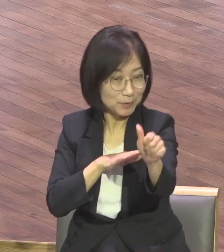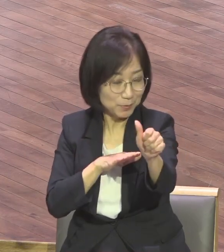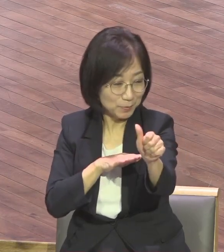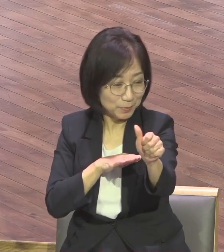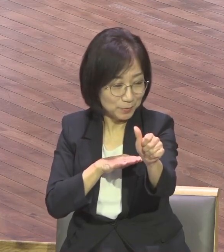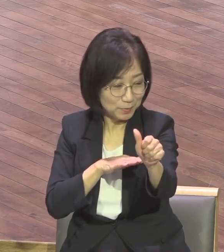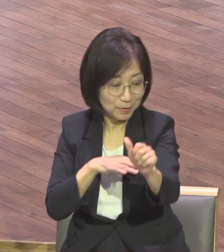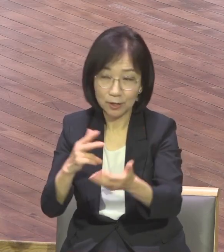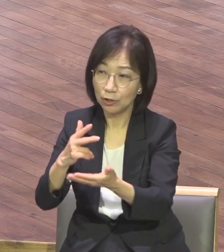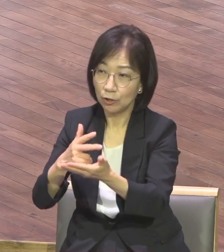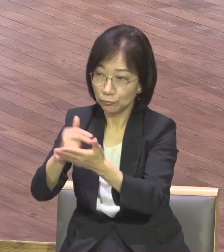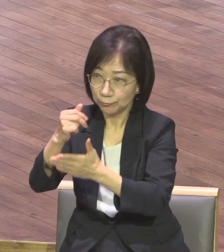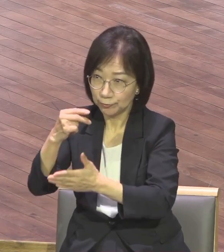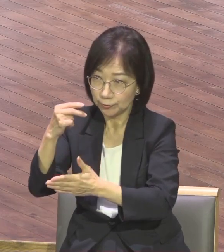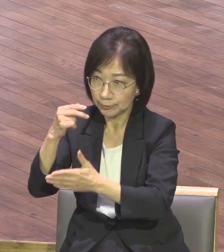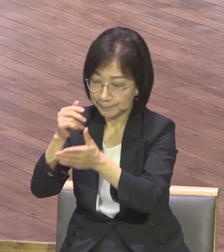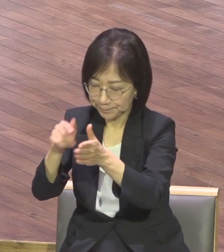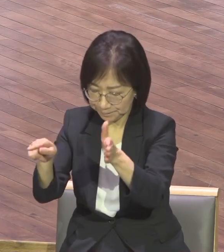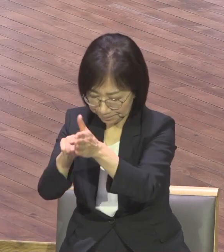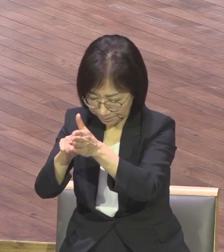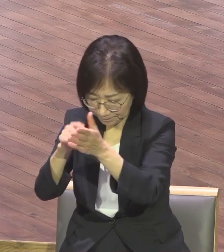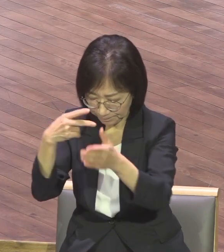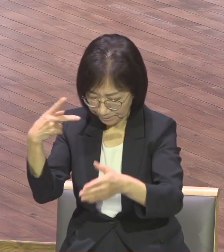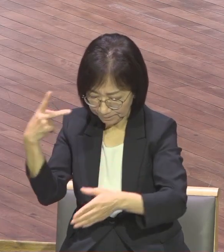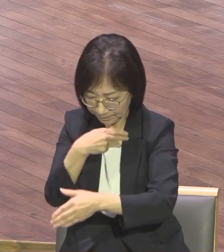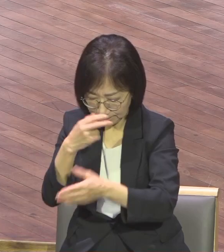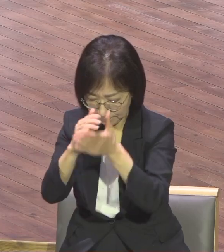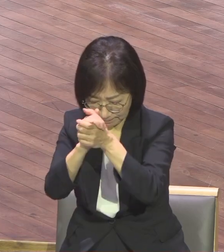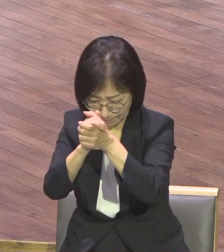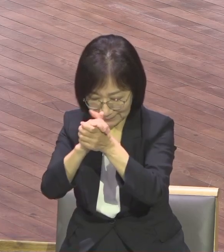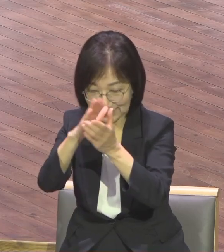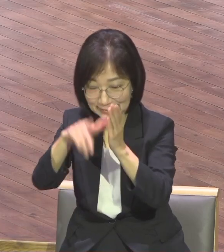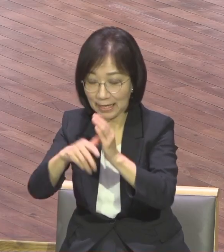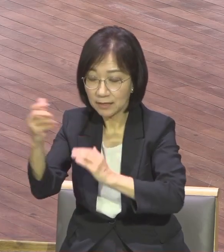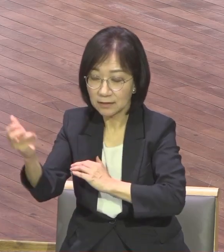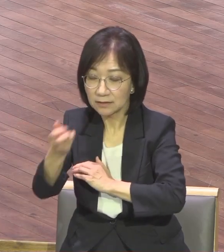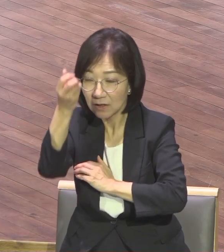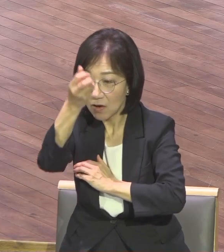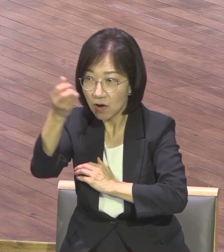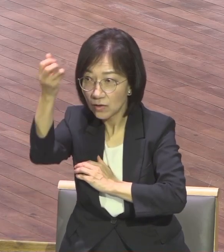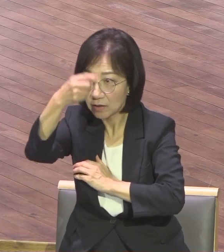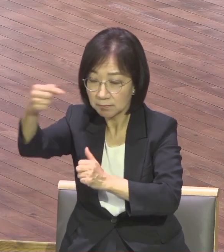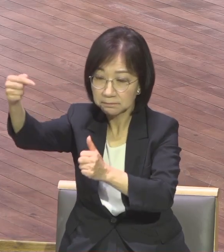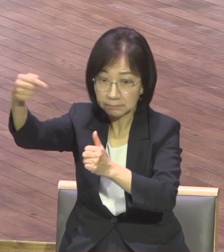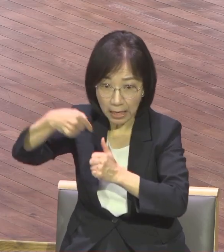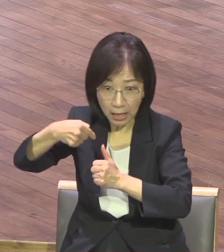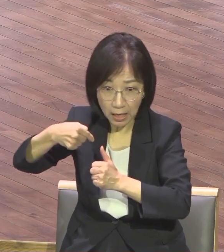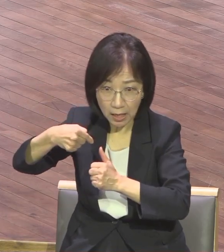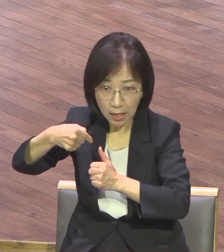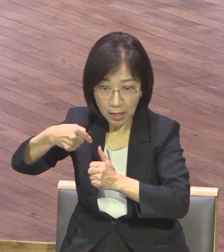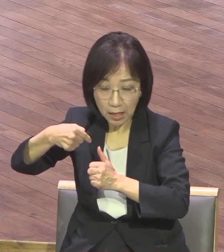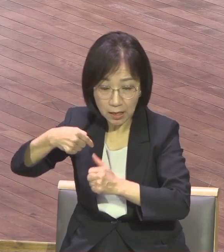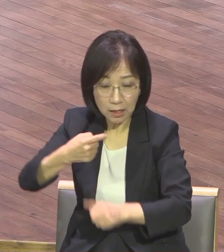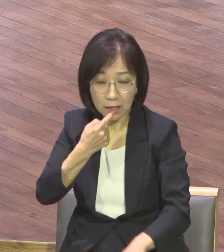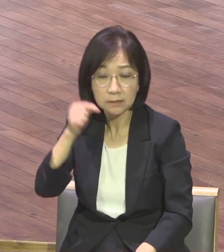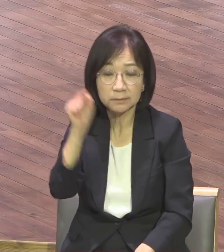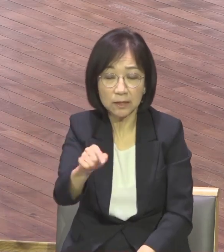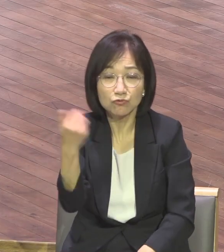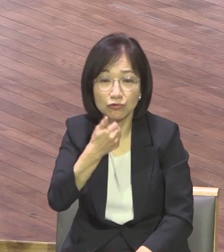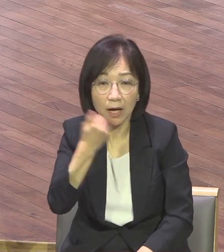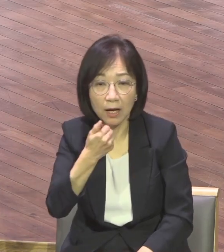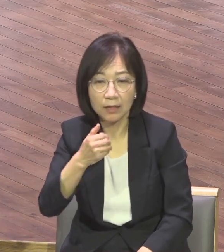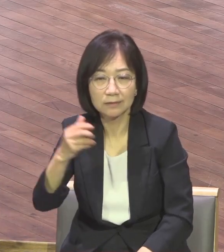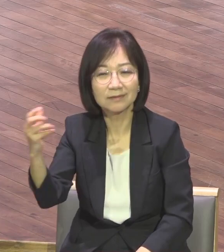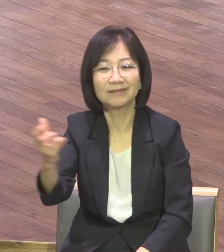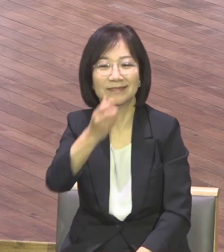주를 섬겨 금식할 때 성령이 이르시되 누가 주도했냐? 성령이에요. 성령이 이르시되